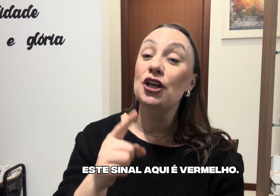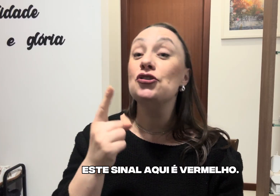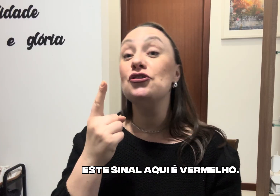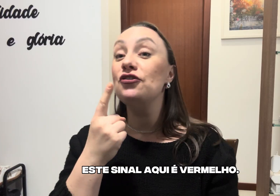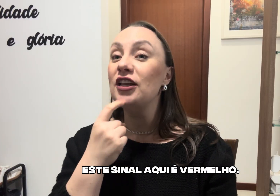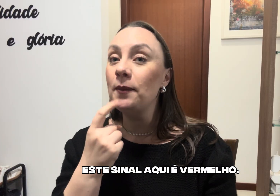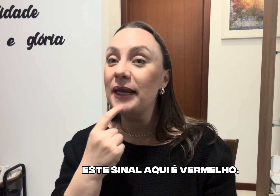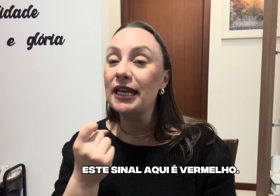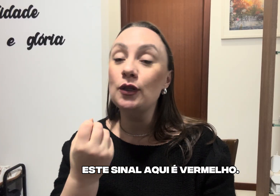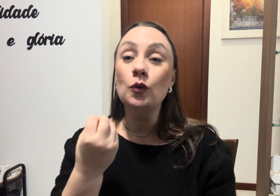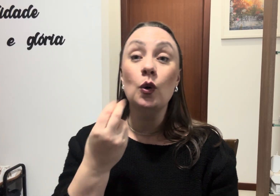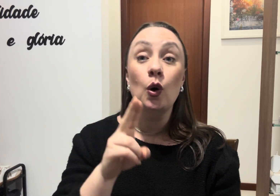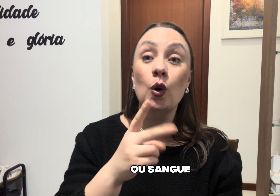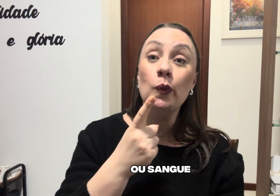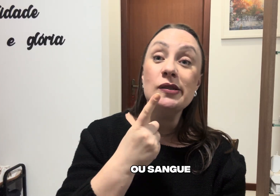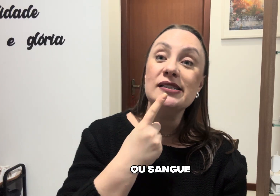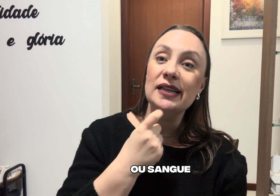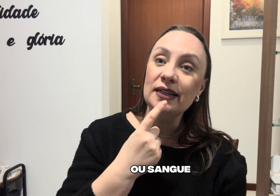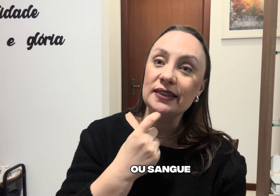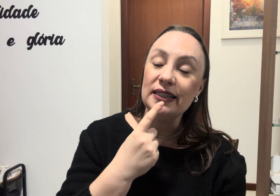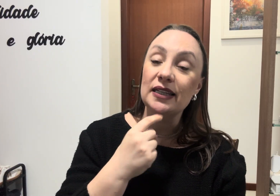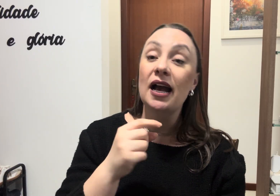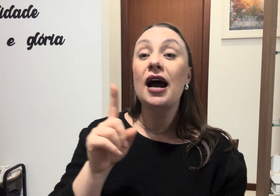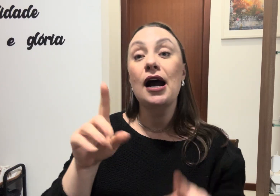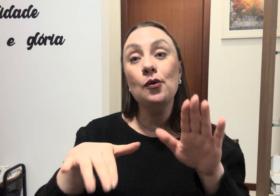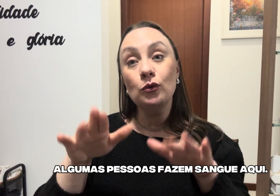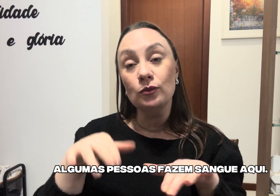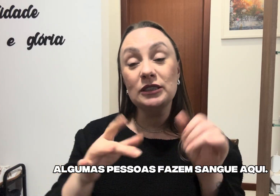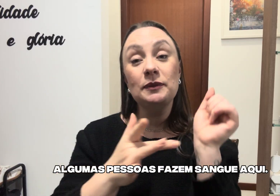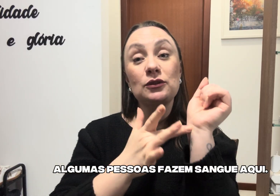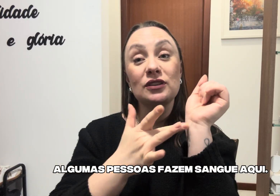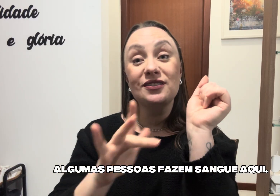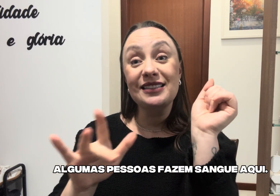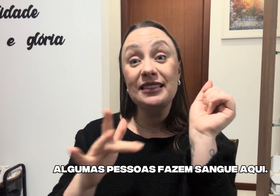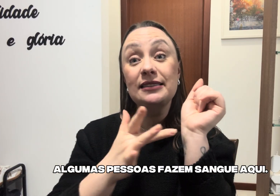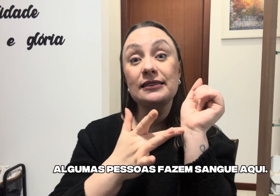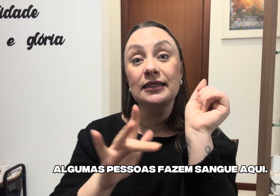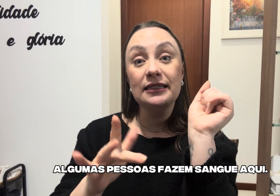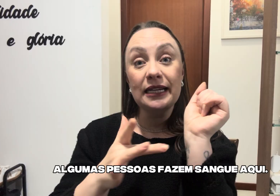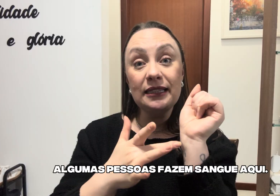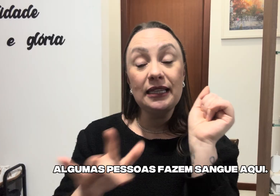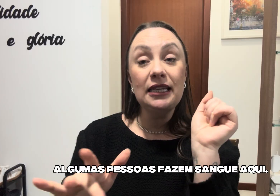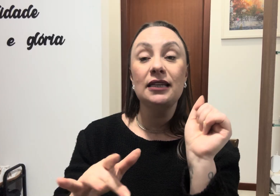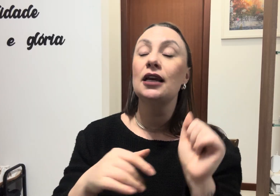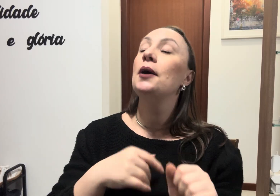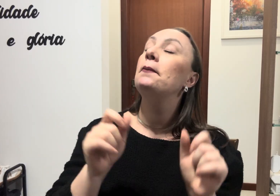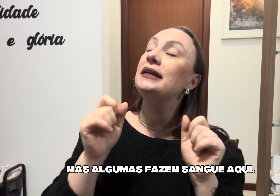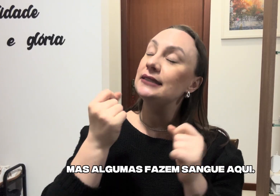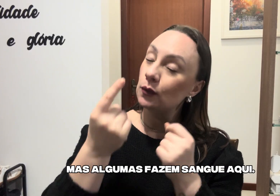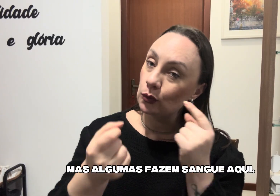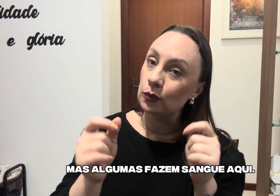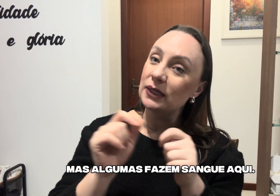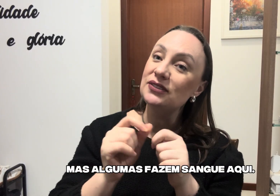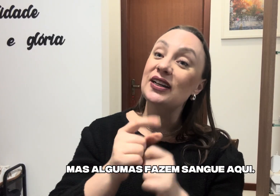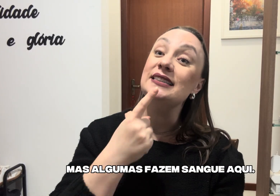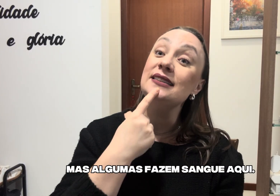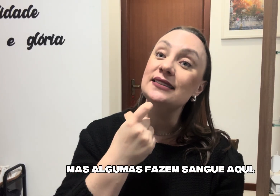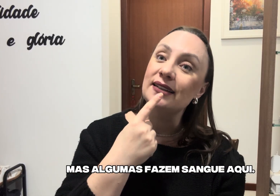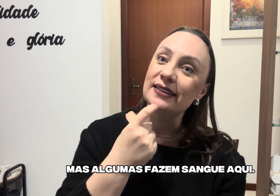de vermelho ou sangue. Algumas pessoas fazem sangue aqui, mas algumas fazem sangue